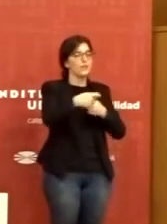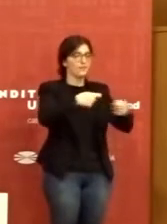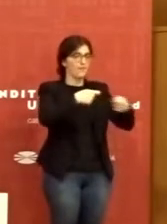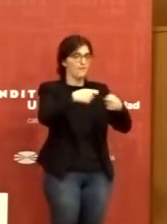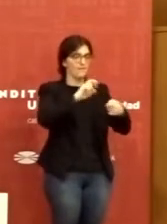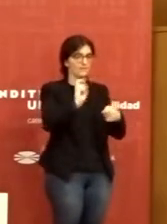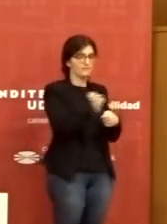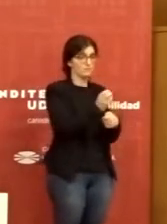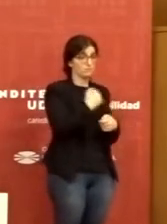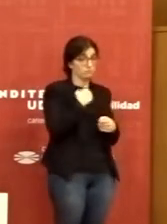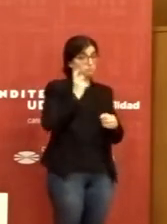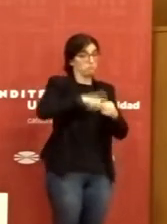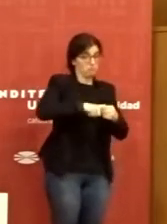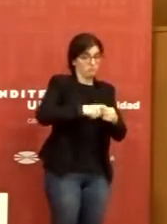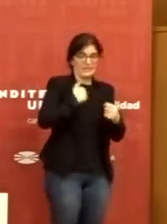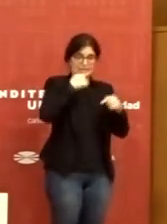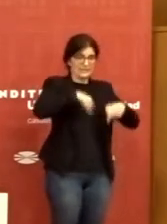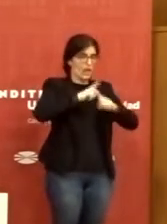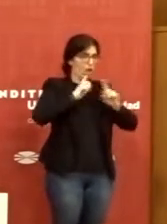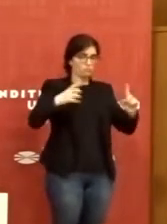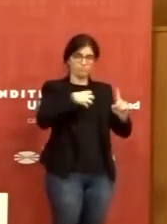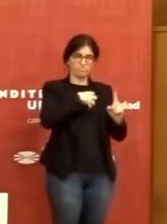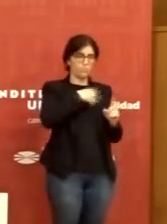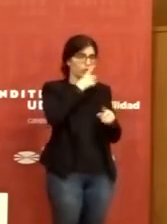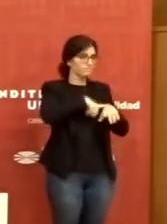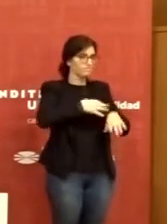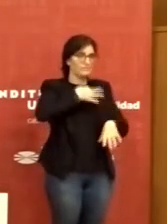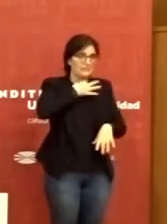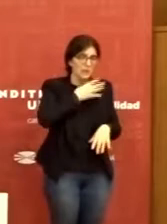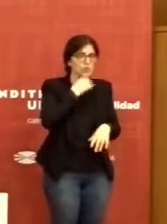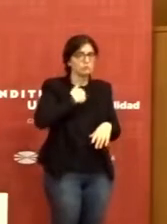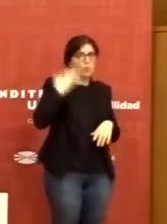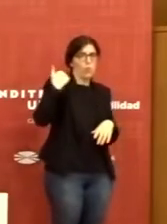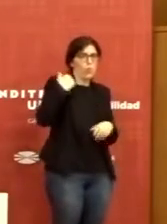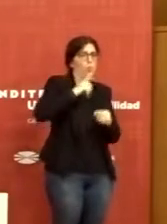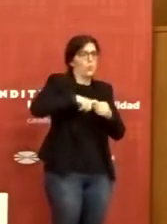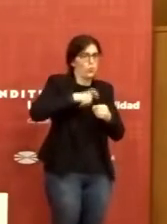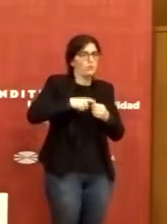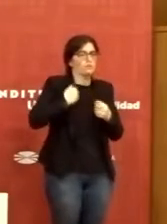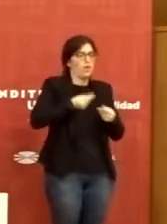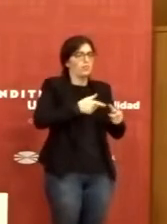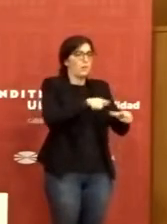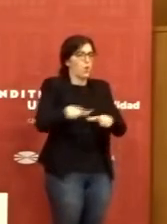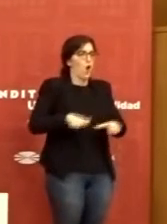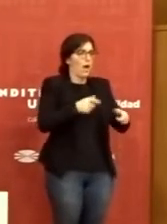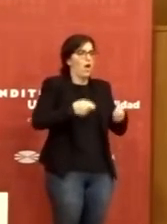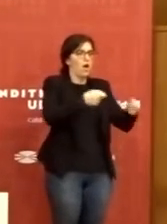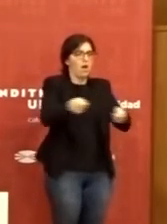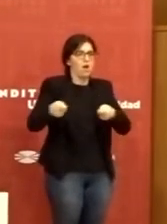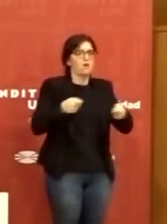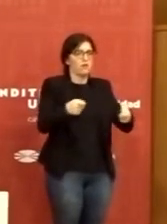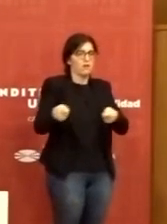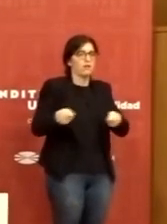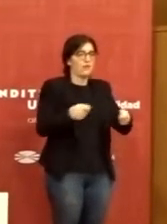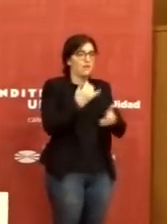participado, este año no lo voy a poder hacer por un tema de calendario, pero he participado en la entrega de diplomas de 2 promociones y son cosas